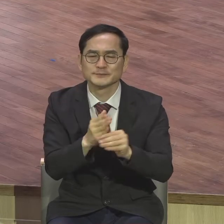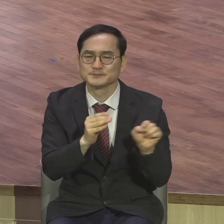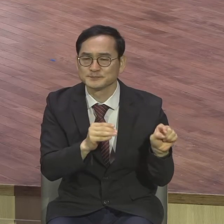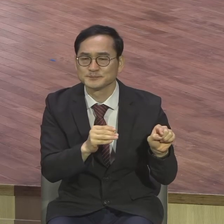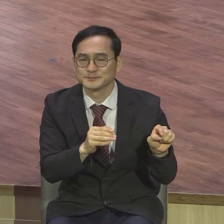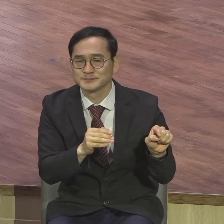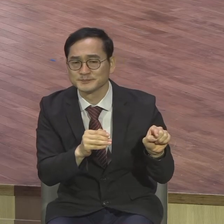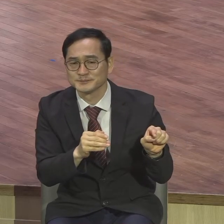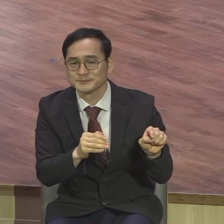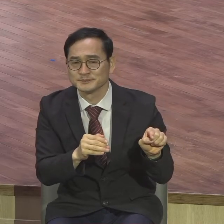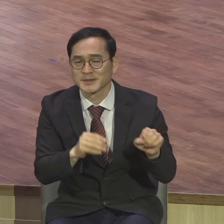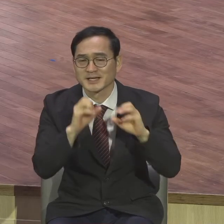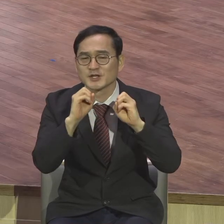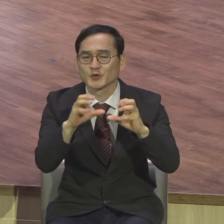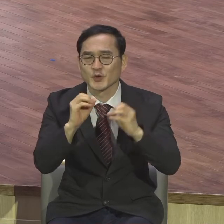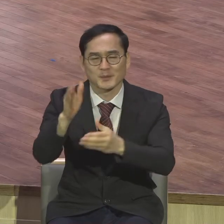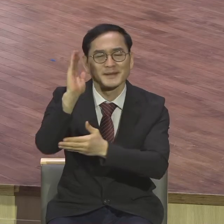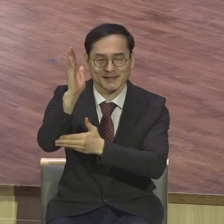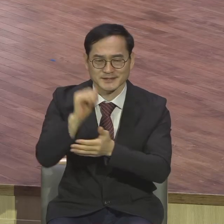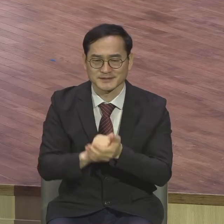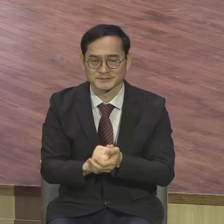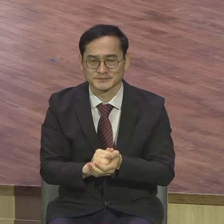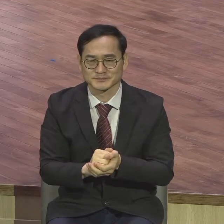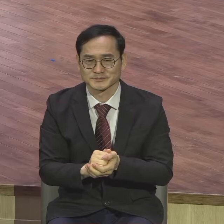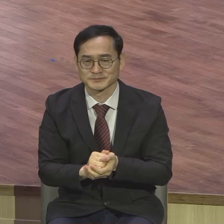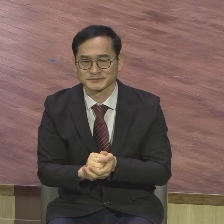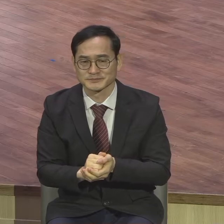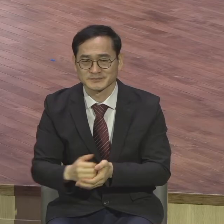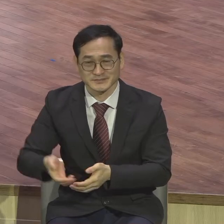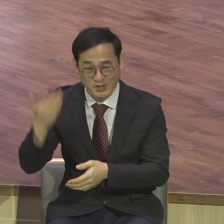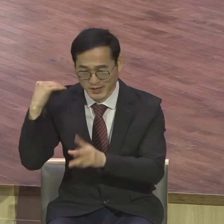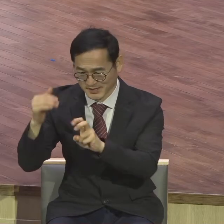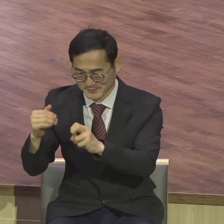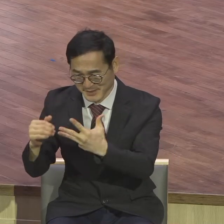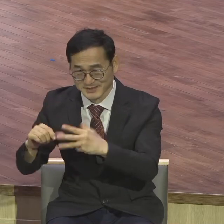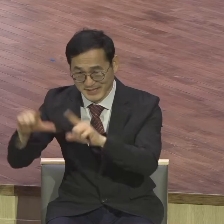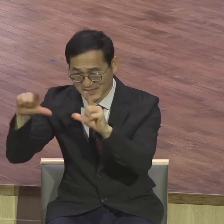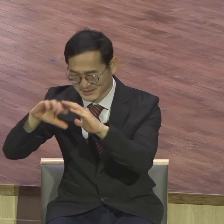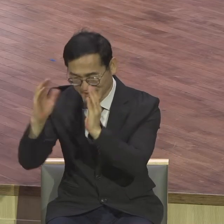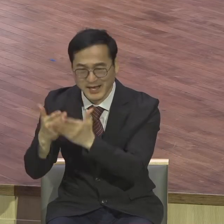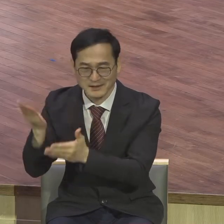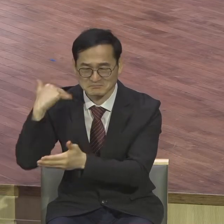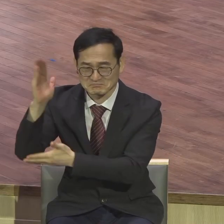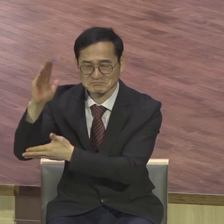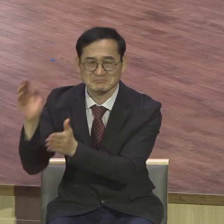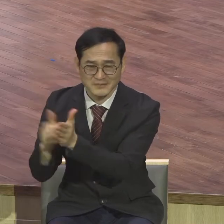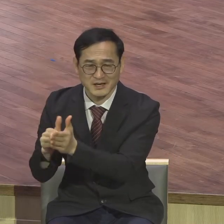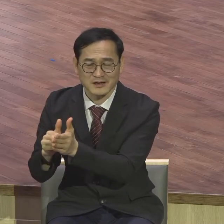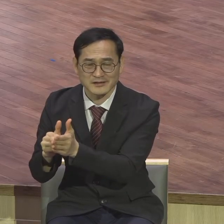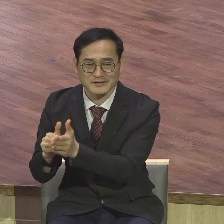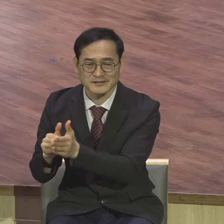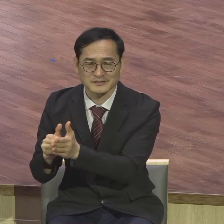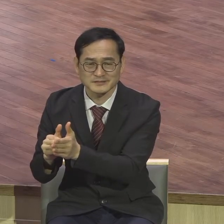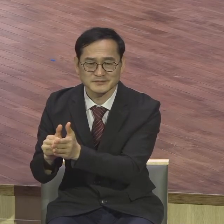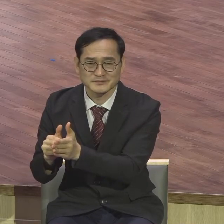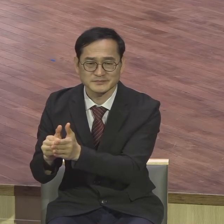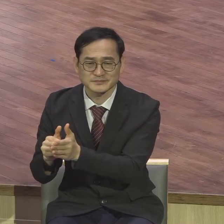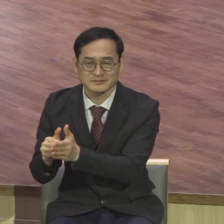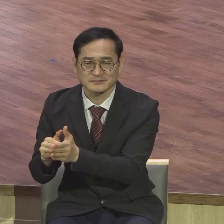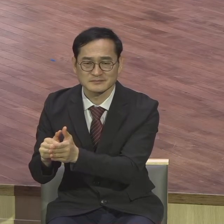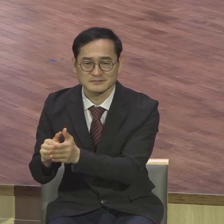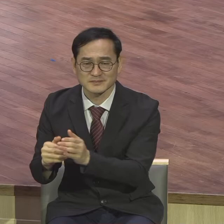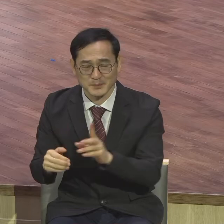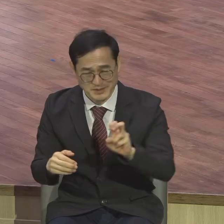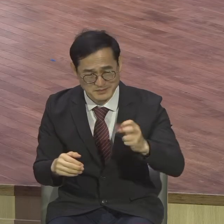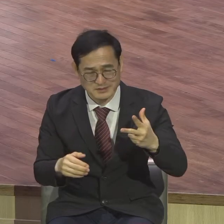선교 주일에 이미 다 28장을 다루었기 때문에 여러분 인터넷 들어가면 그 설교를 다 들을 수